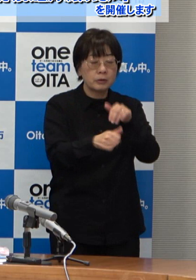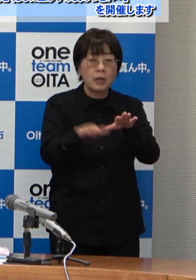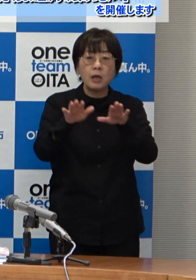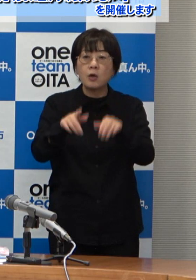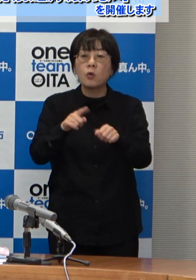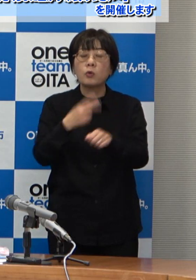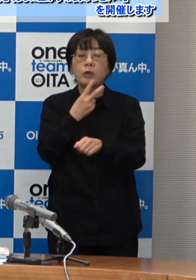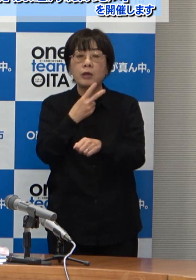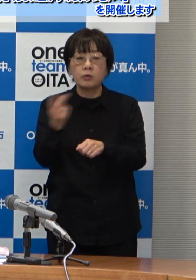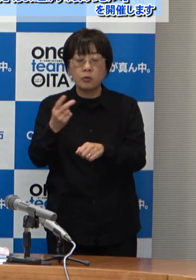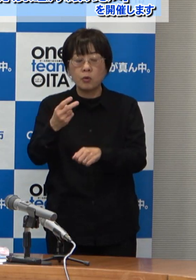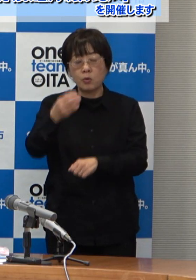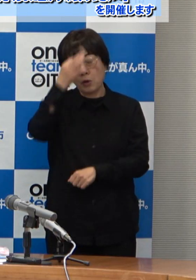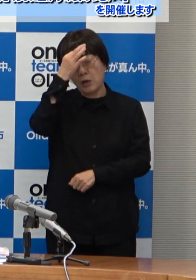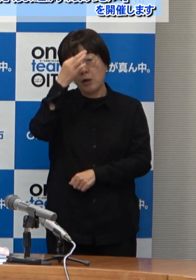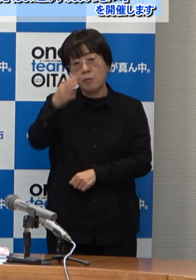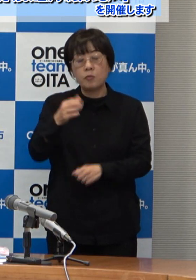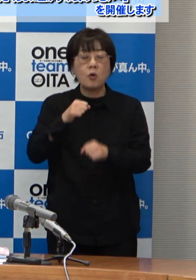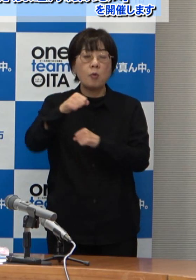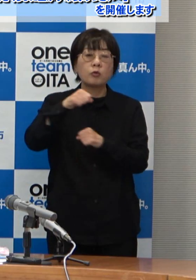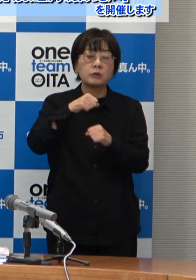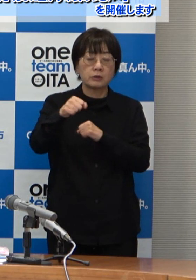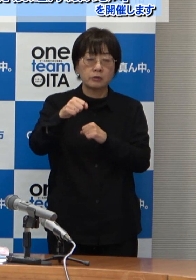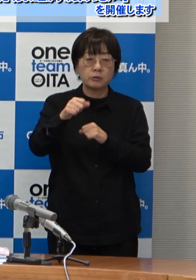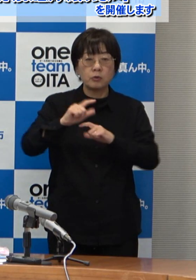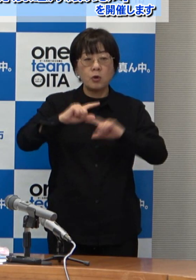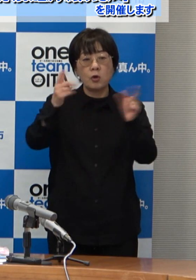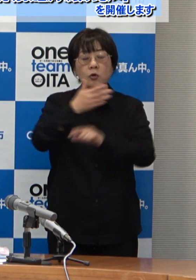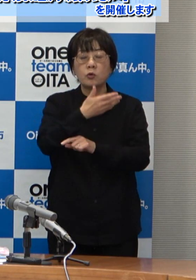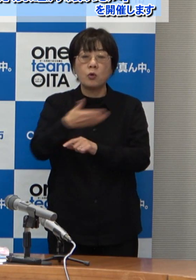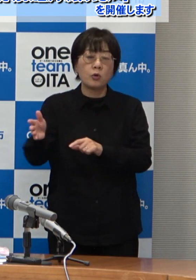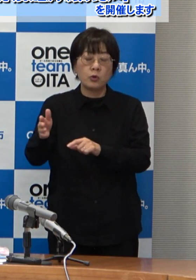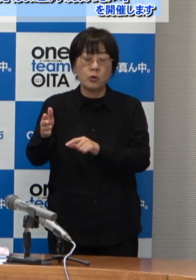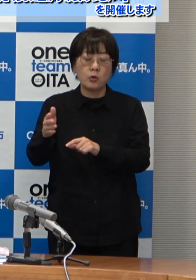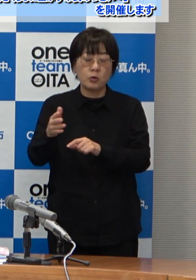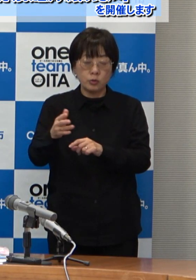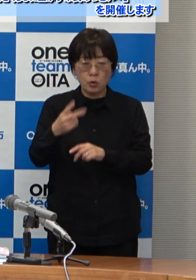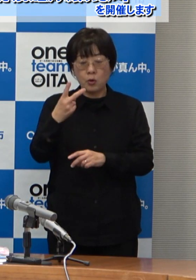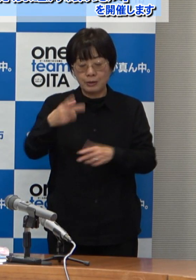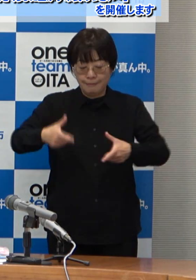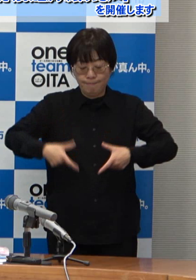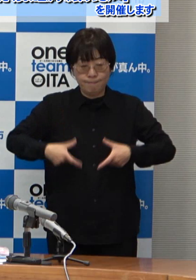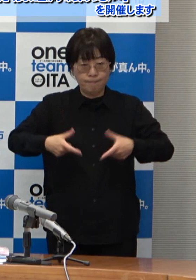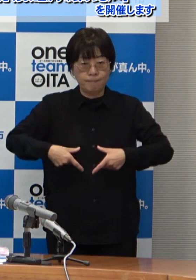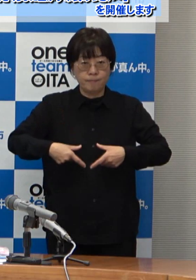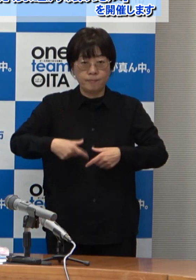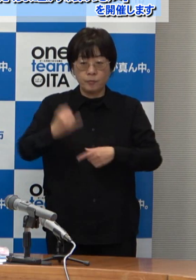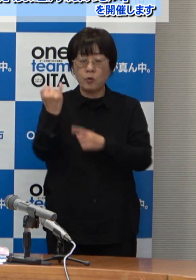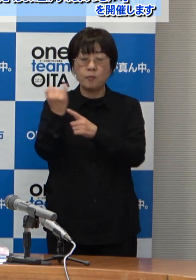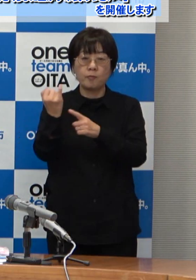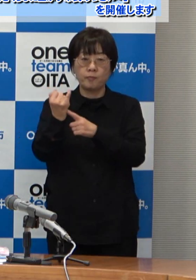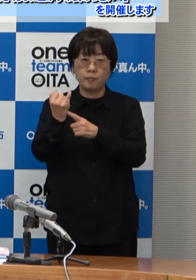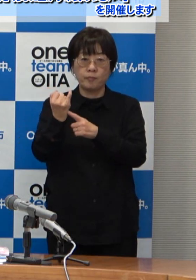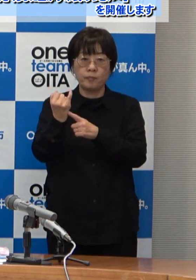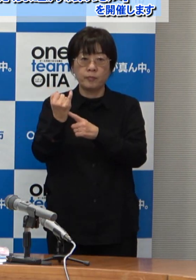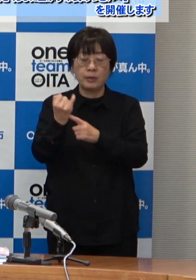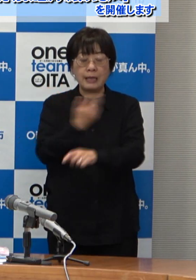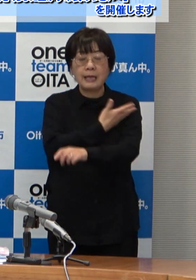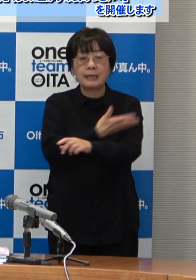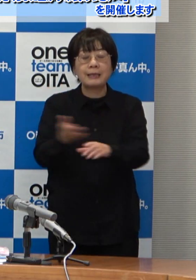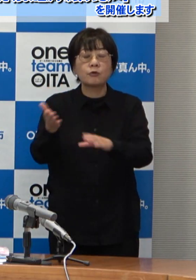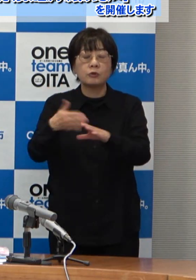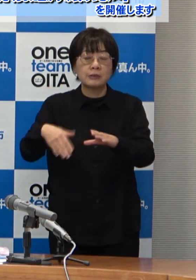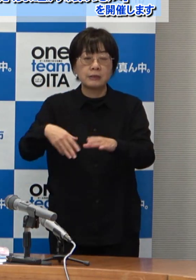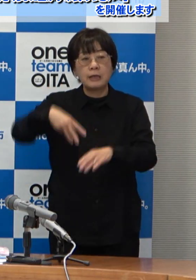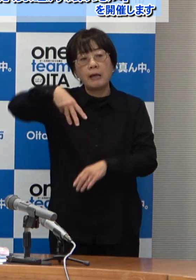ボクシングの東洋太平洋2階級であるプロボクサーの菊誠さんにご講演いただきます